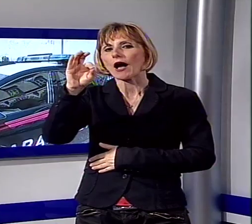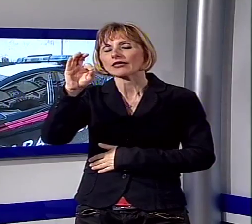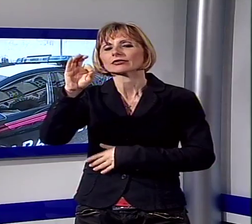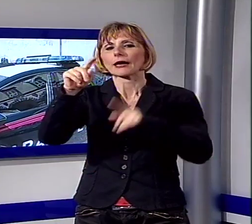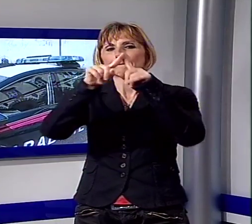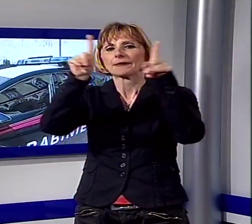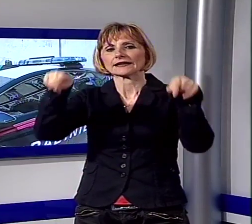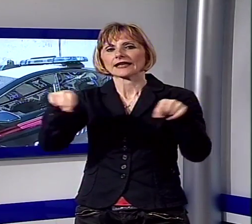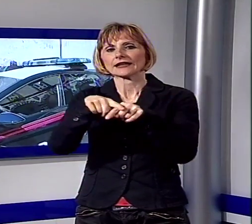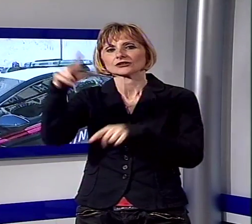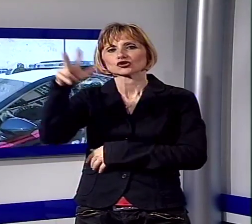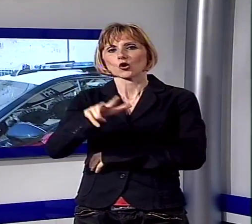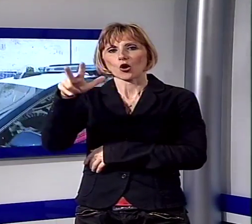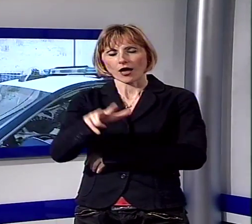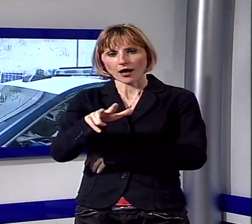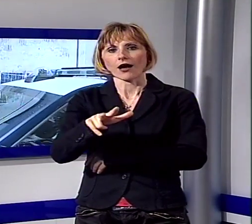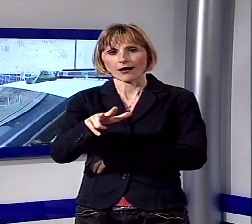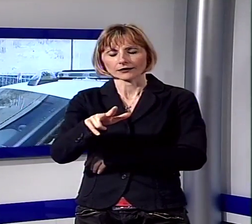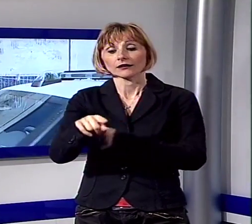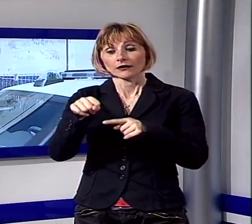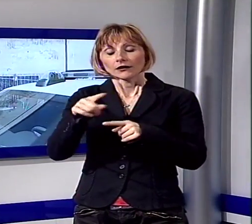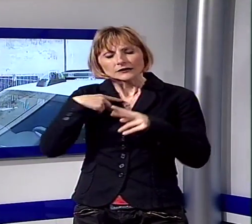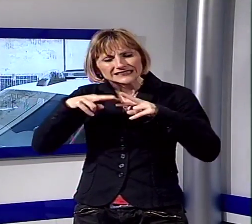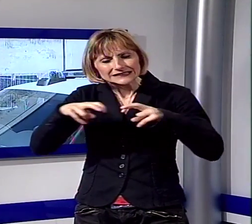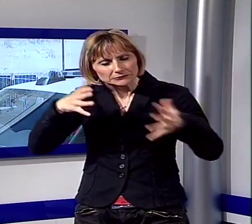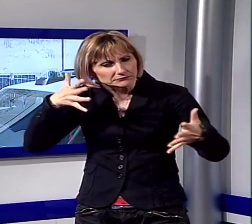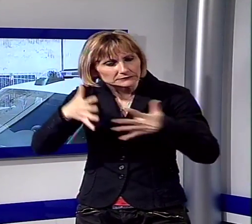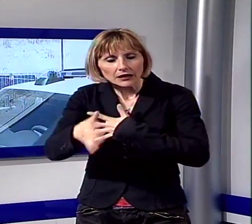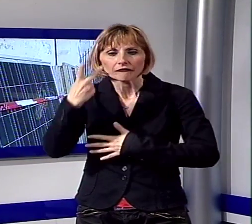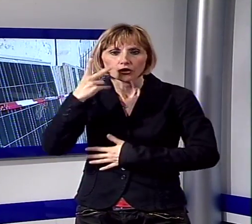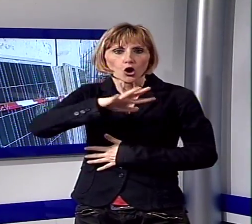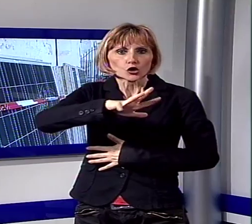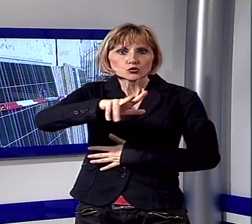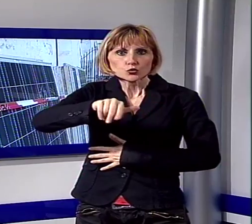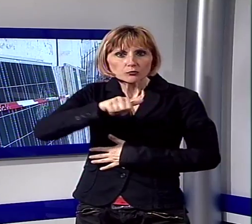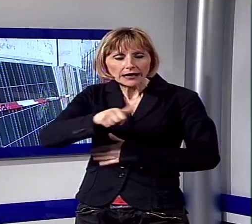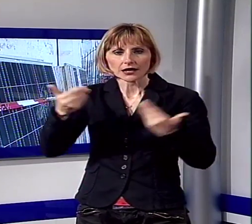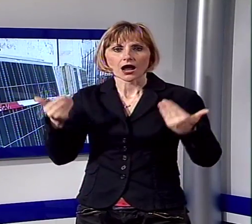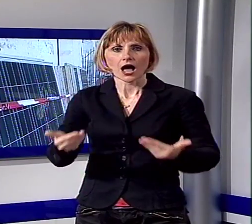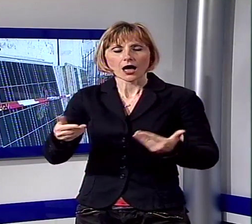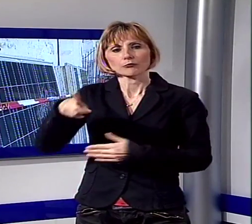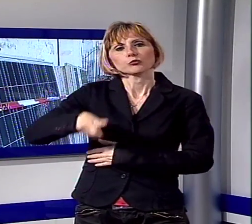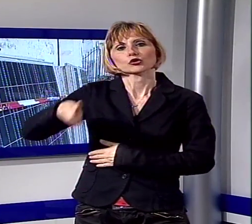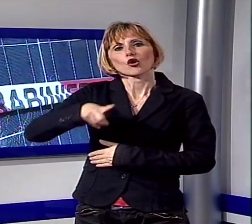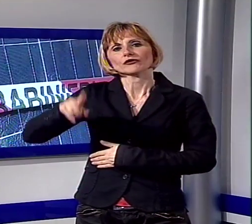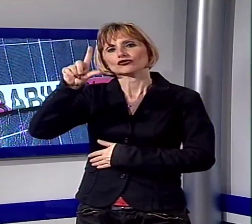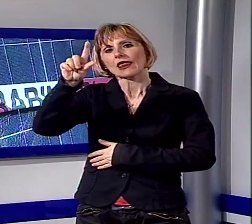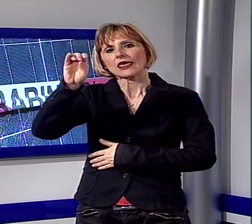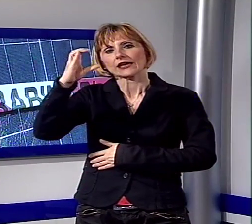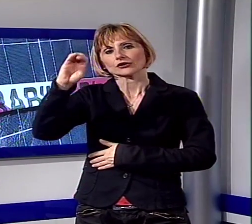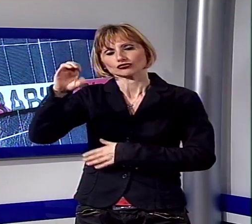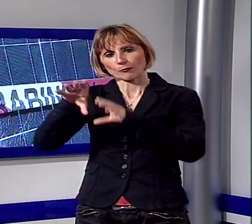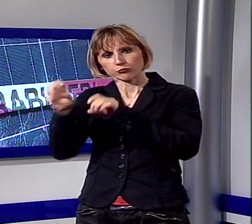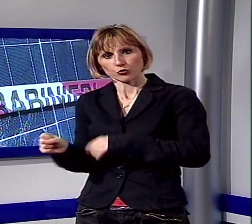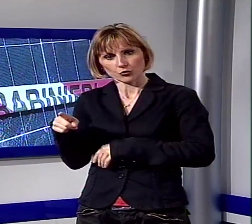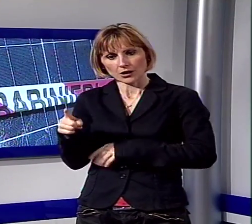solari. Successive verifiche hanno appurato che i pannelli erano stati rubati da un campo fotovoltaico in provincia di Lecce alla fine del